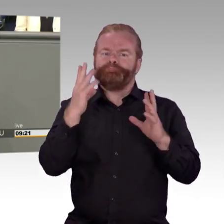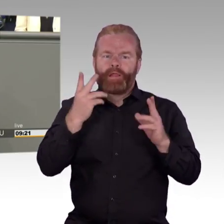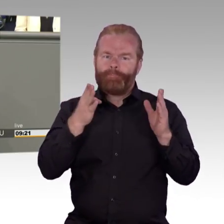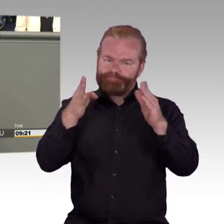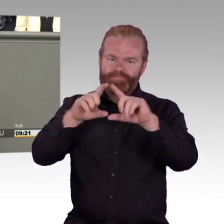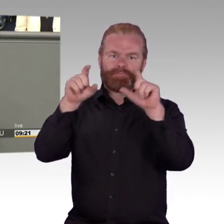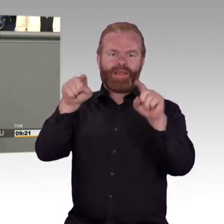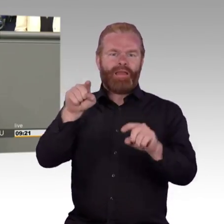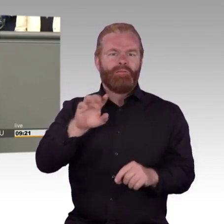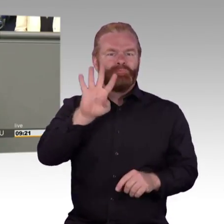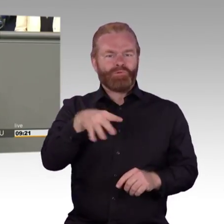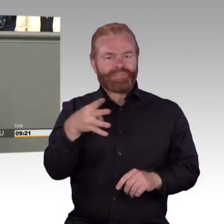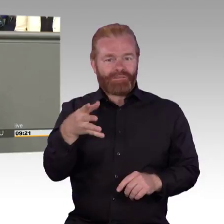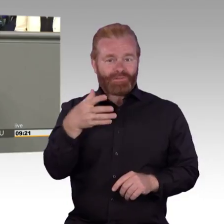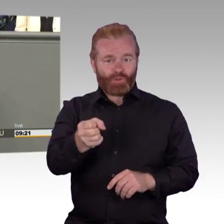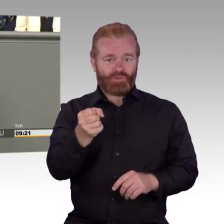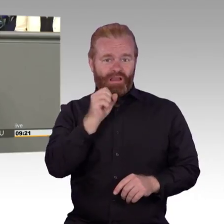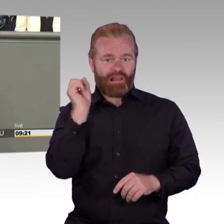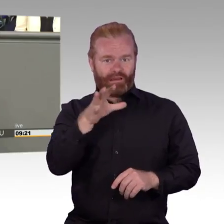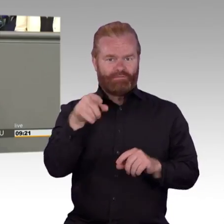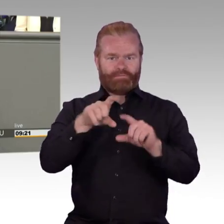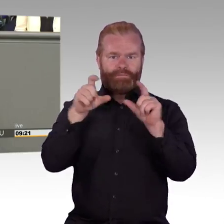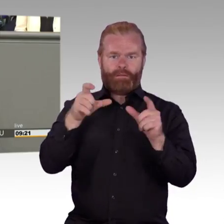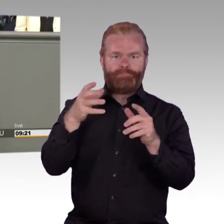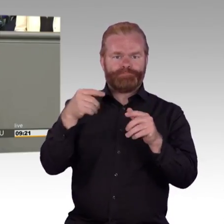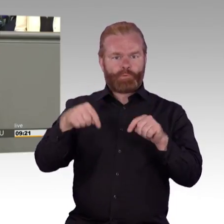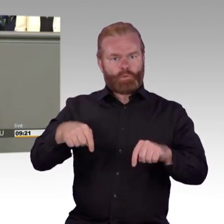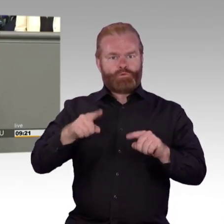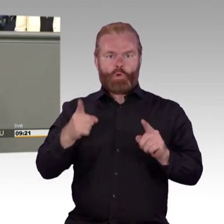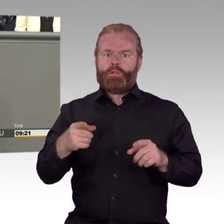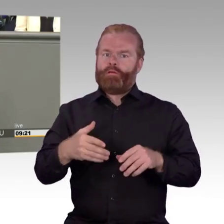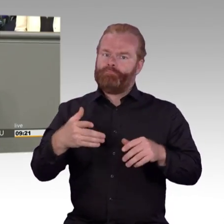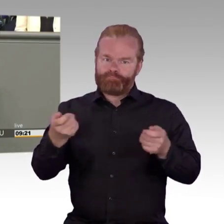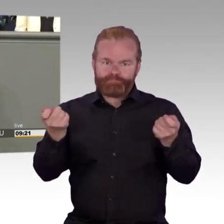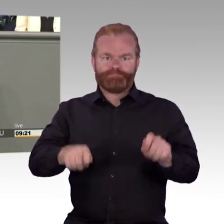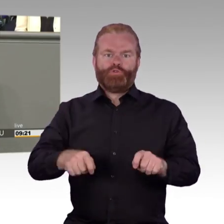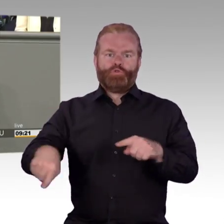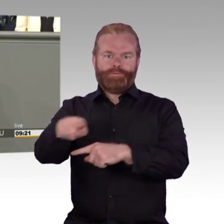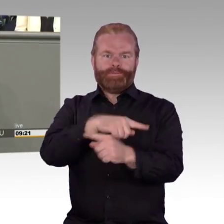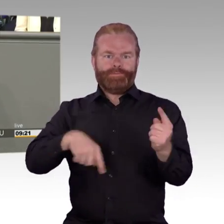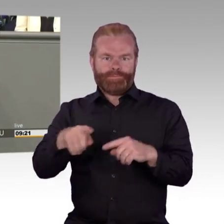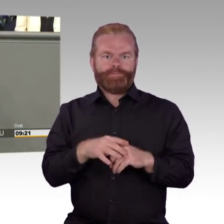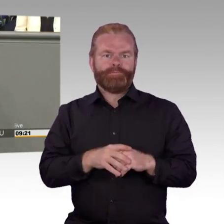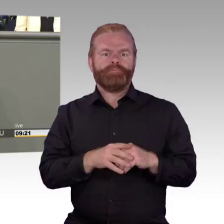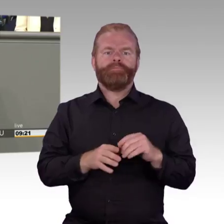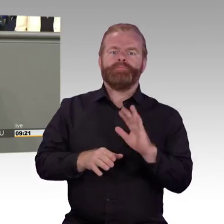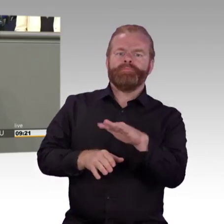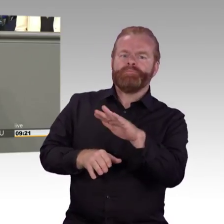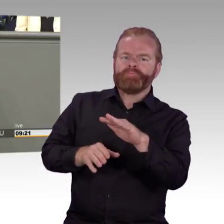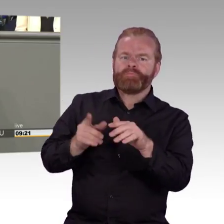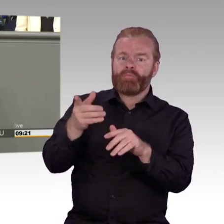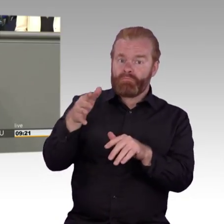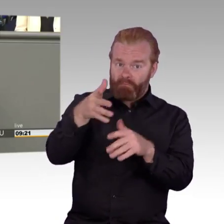aus der Fraktion Bündnis 90 Grünen. Frau Rösner. Bitte sehr. Die Uhr muss anhalten, ja. Die Uhr hält nicht.